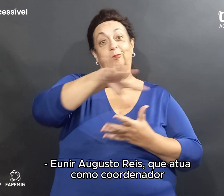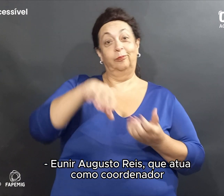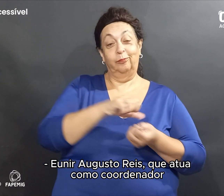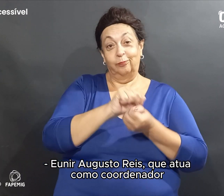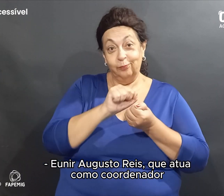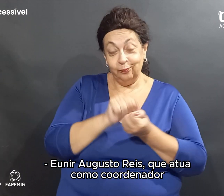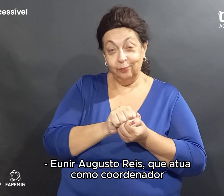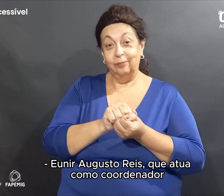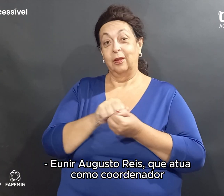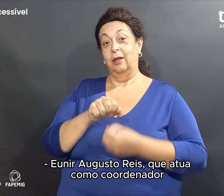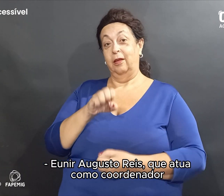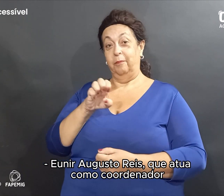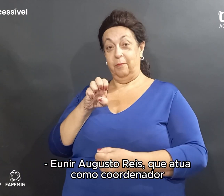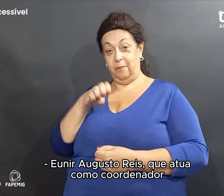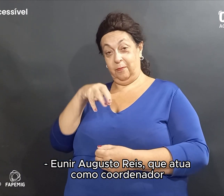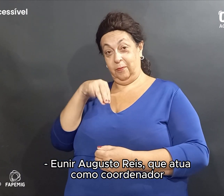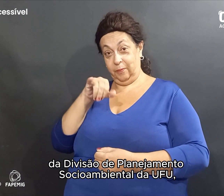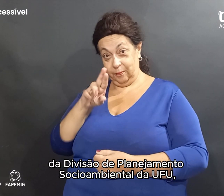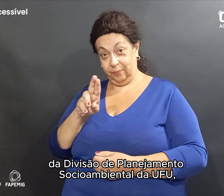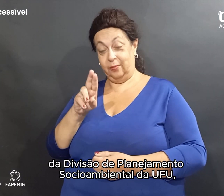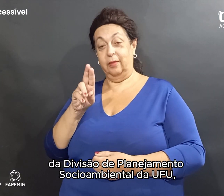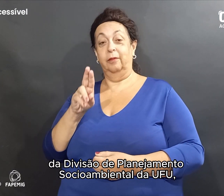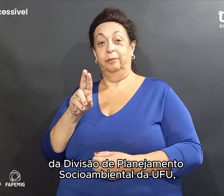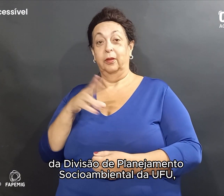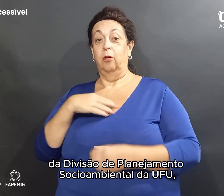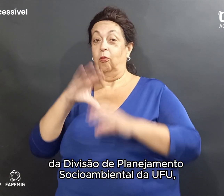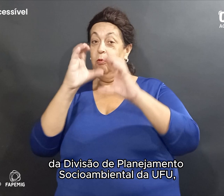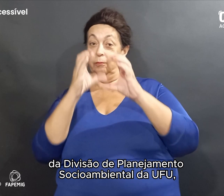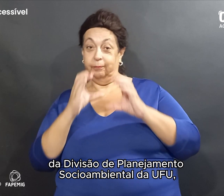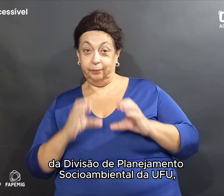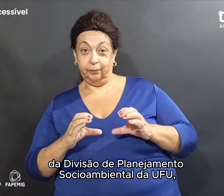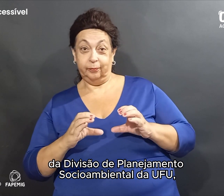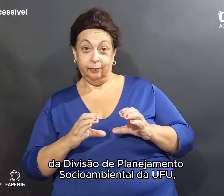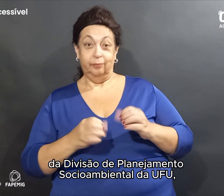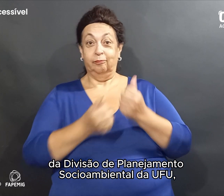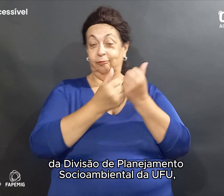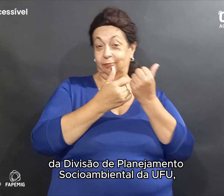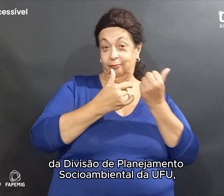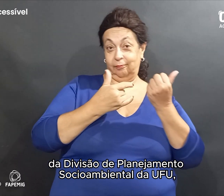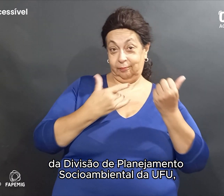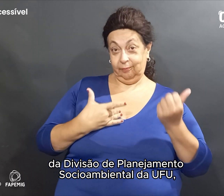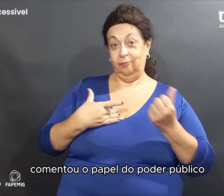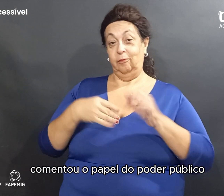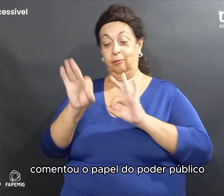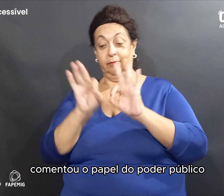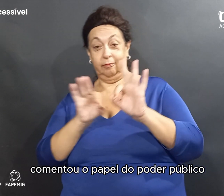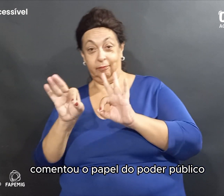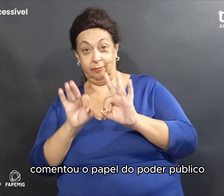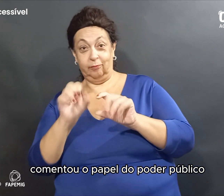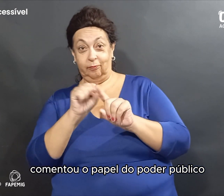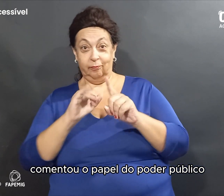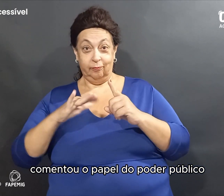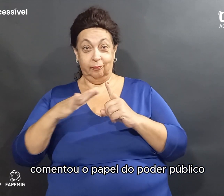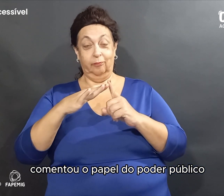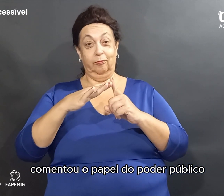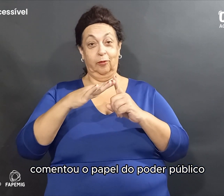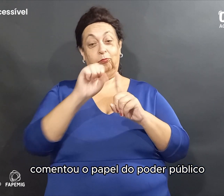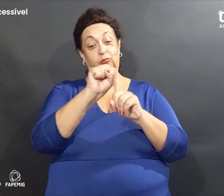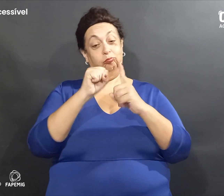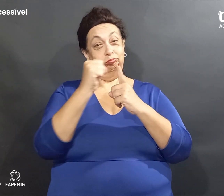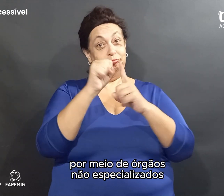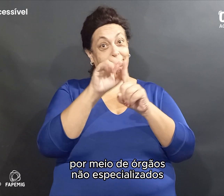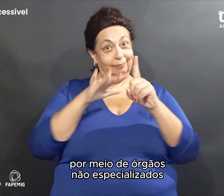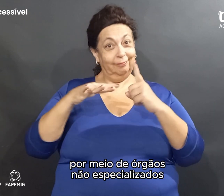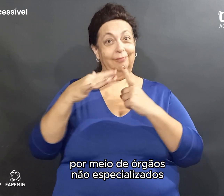Augusto Reis, que atua como coordenador da Divisão de Planejamento Socioambiental da UFO, comentou o papel do poder